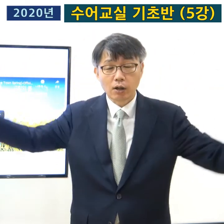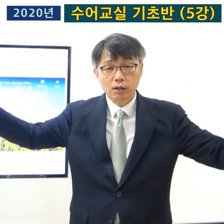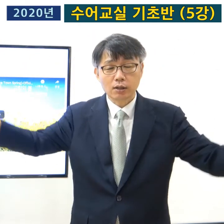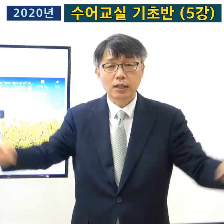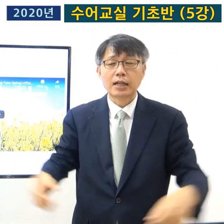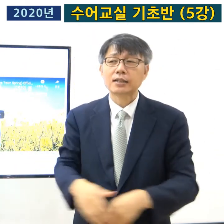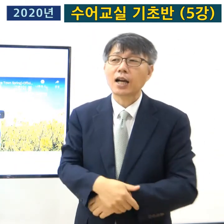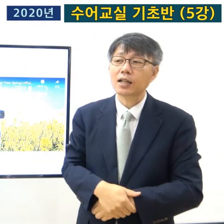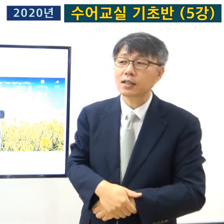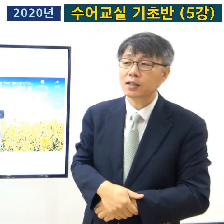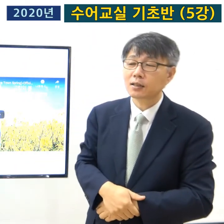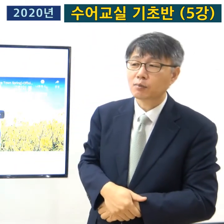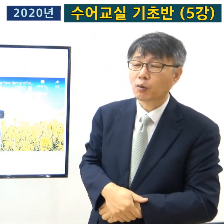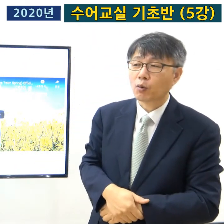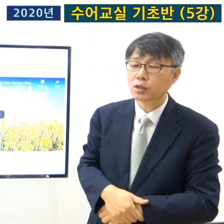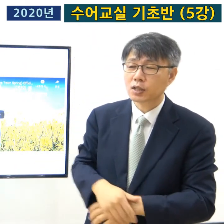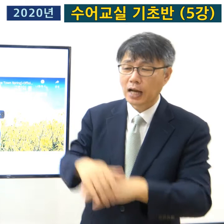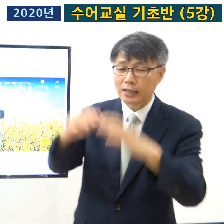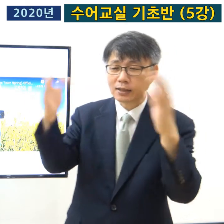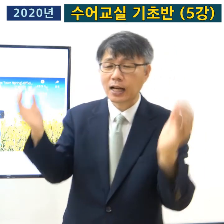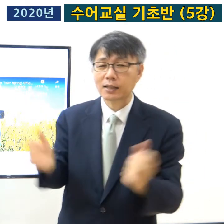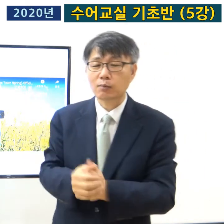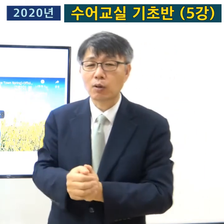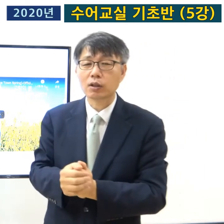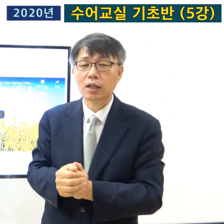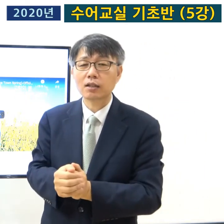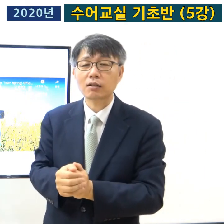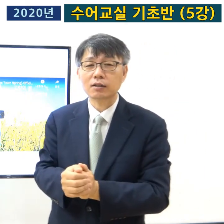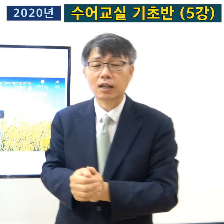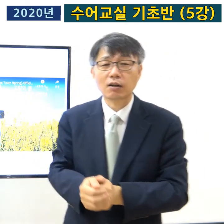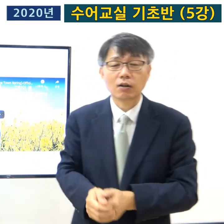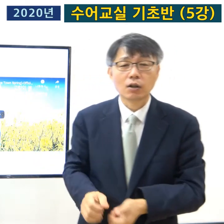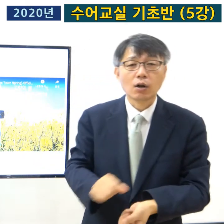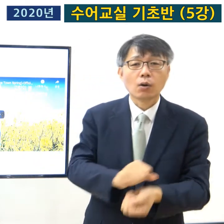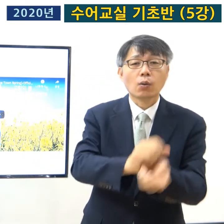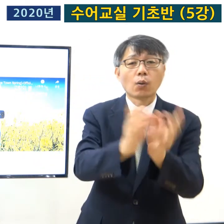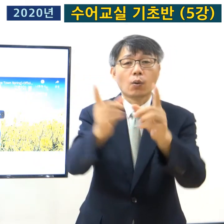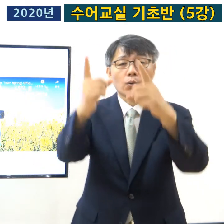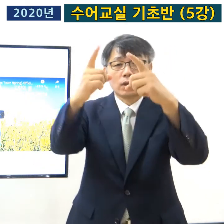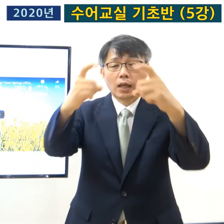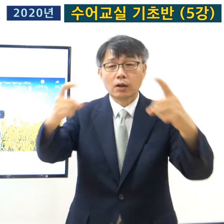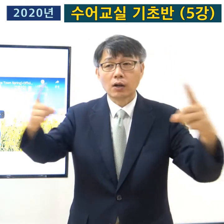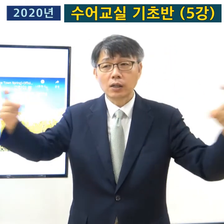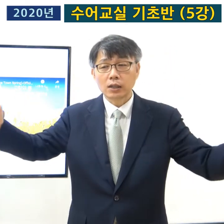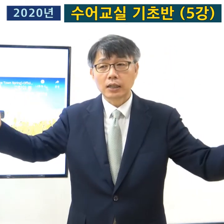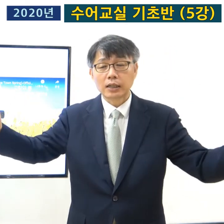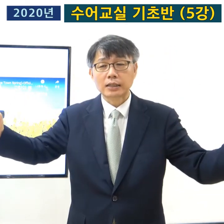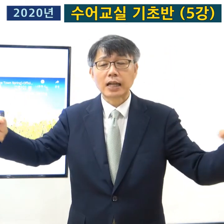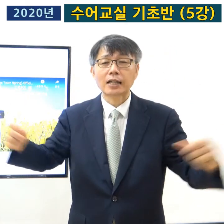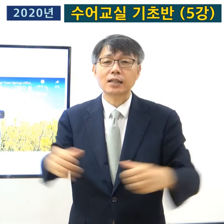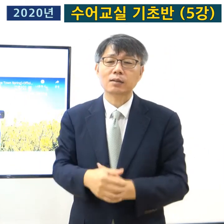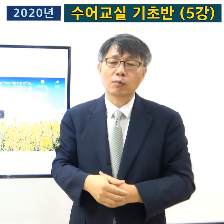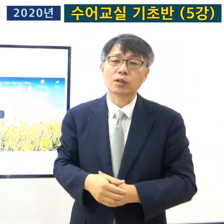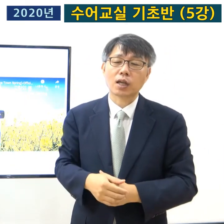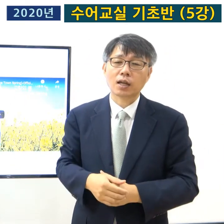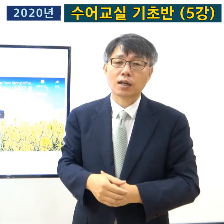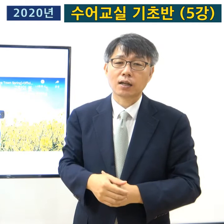대궐 차리인 꽃이 가득 찬 이렇게 이런 거잖아요. 대궐 차리인 이렇게를